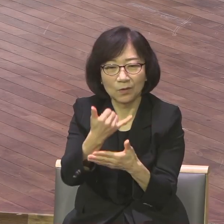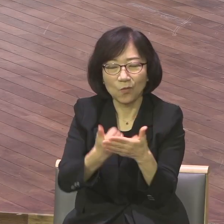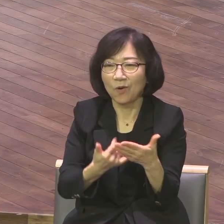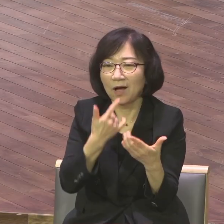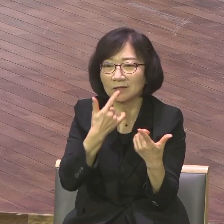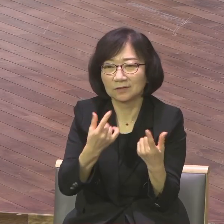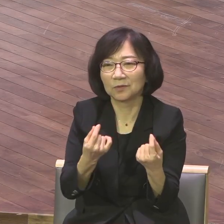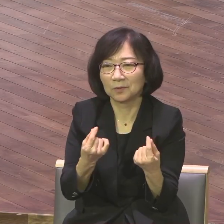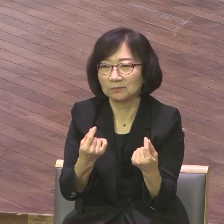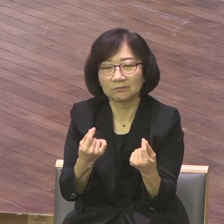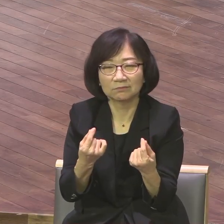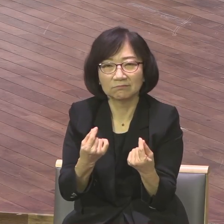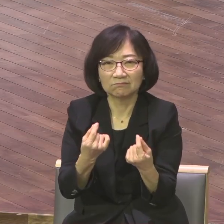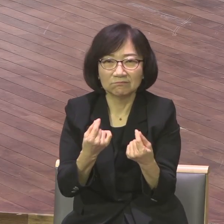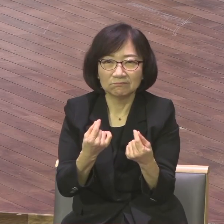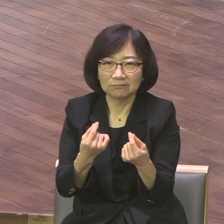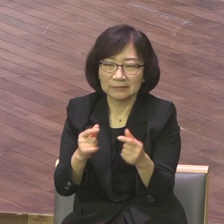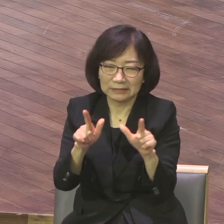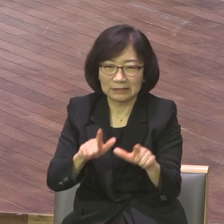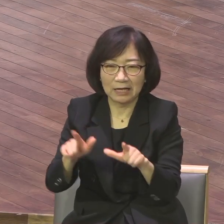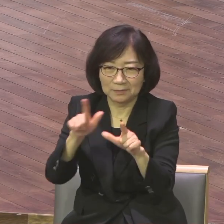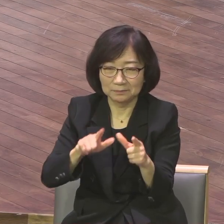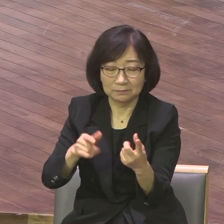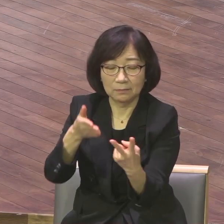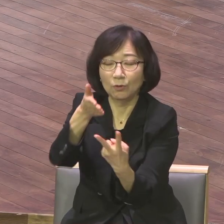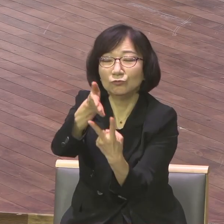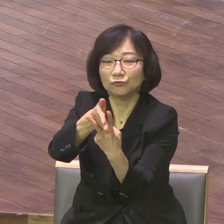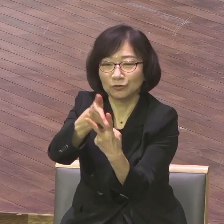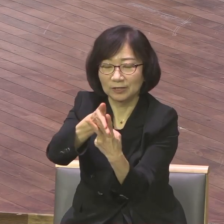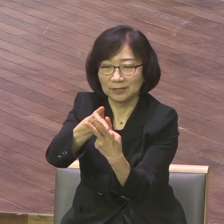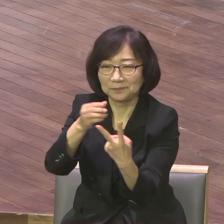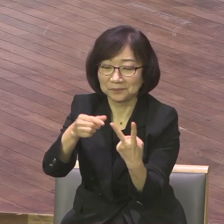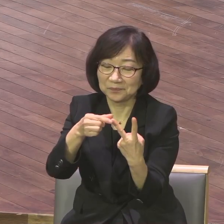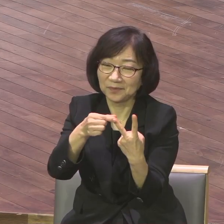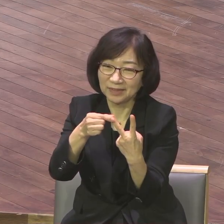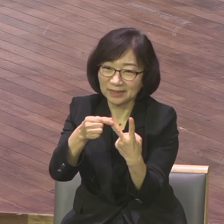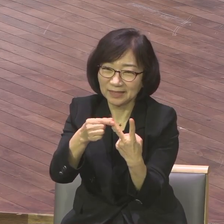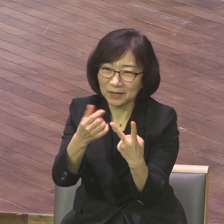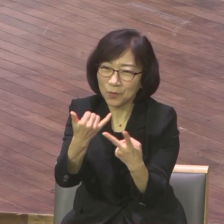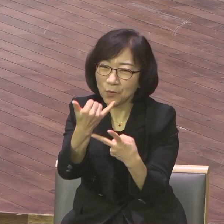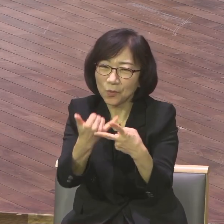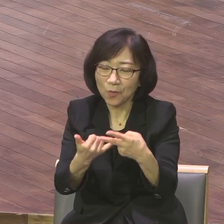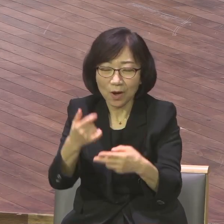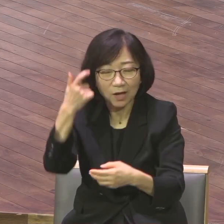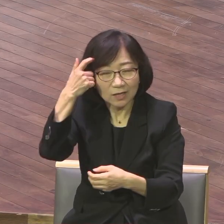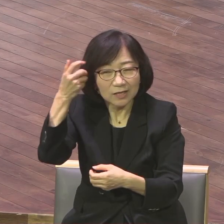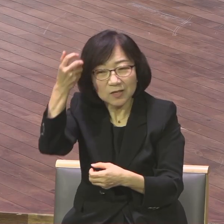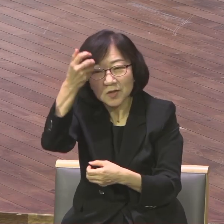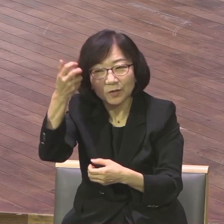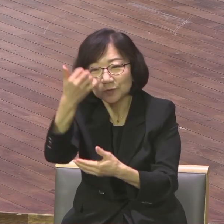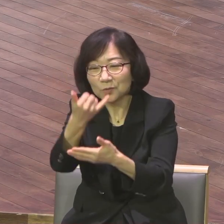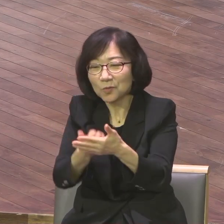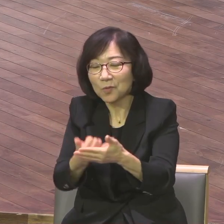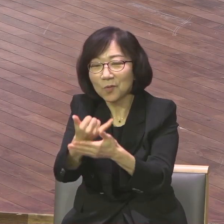영적 고아와 같은 그런 삶을 사는 사람의 특징이 뭐냐? 영적 고아.